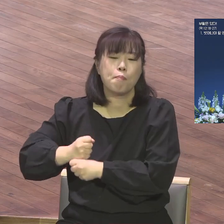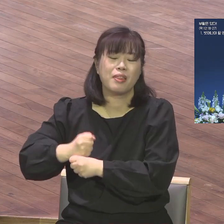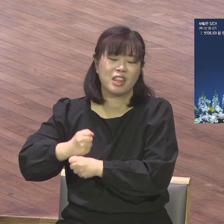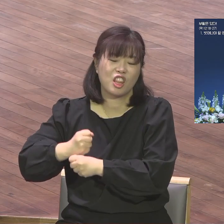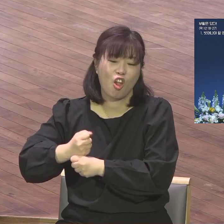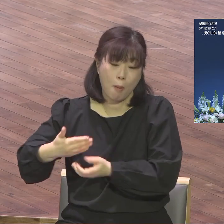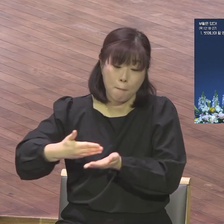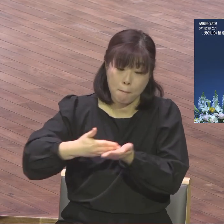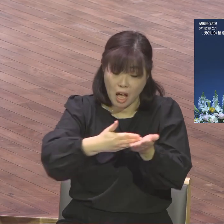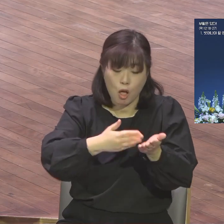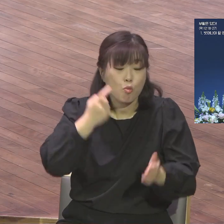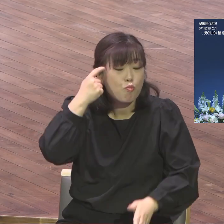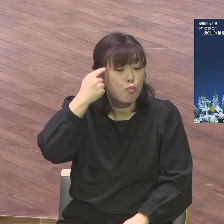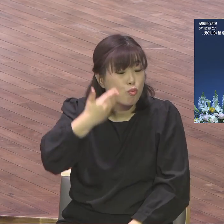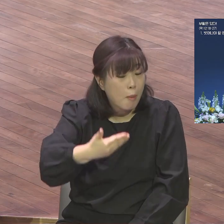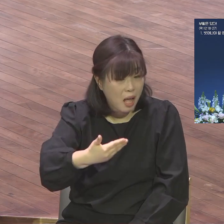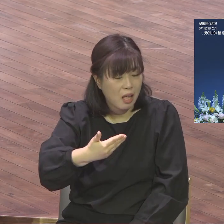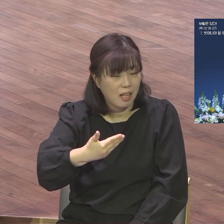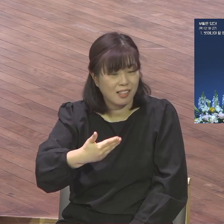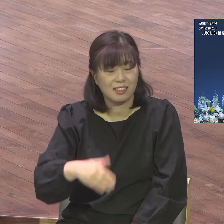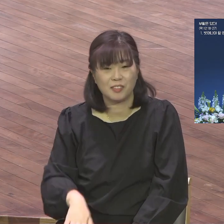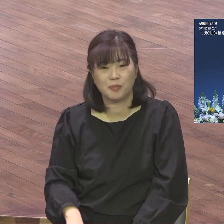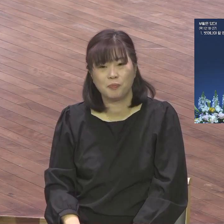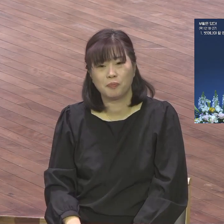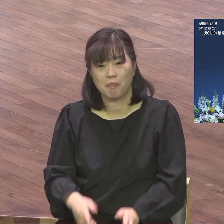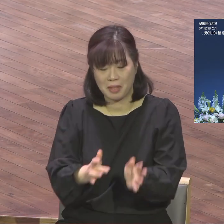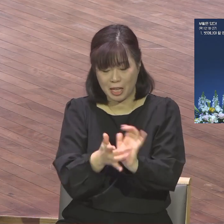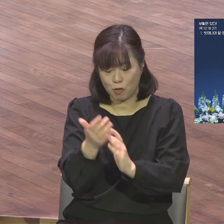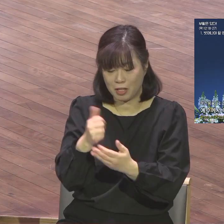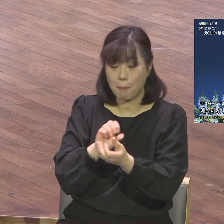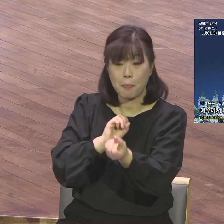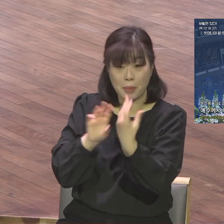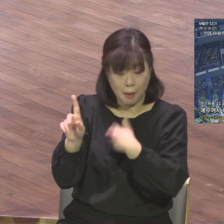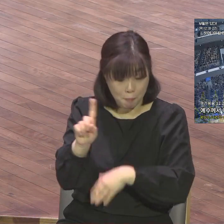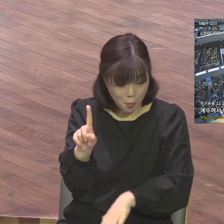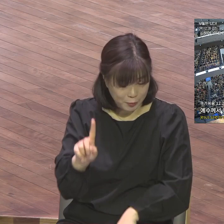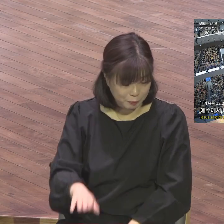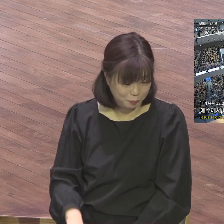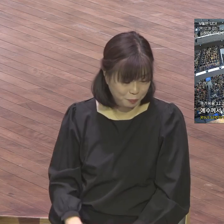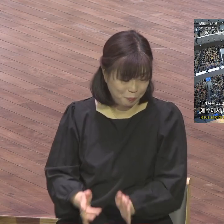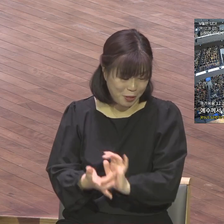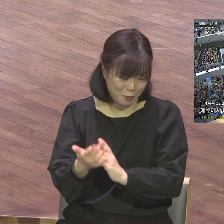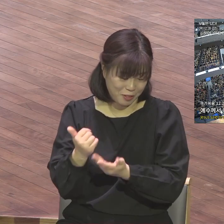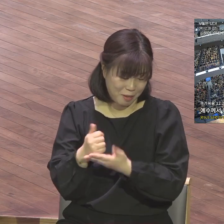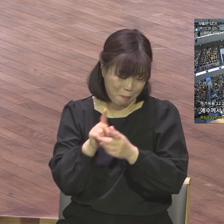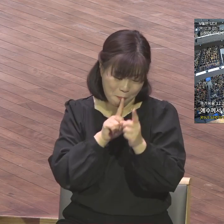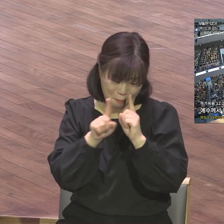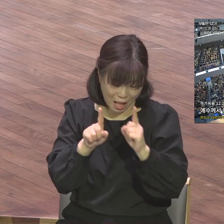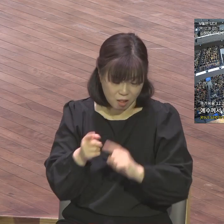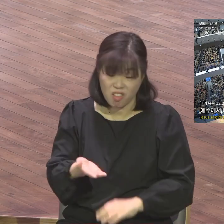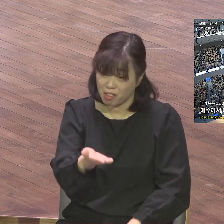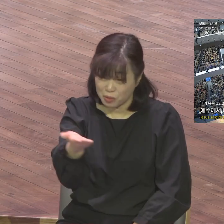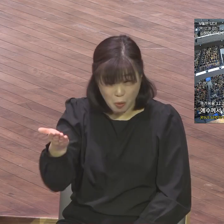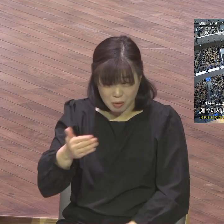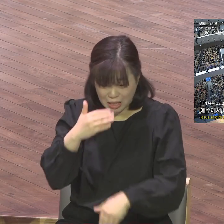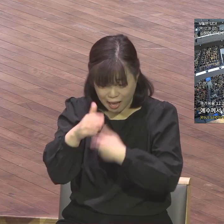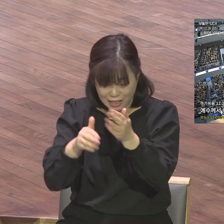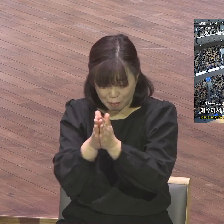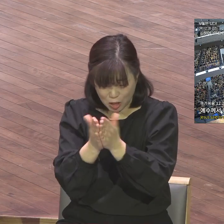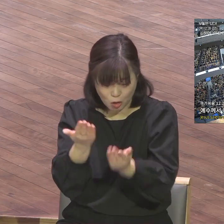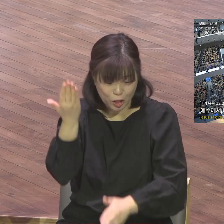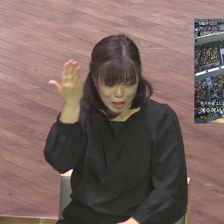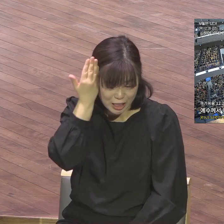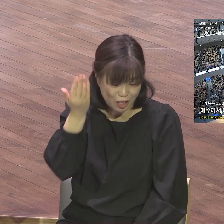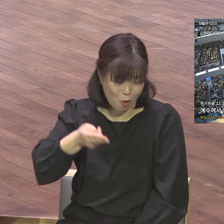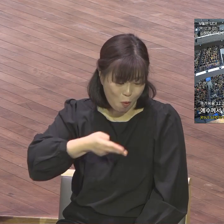이런 사두개인들의 의구적인 질문에 대해서 답변하신 24절입니다 예수께서 이르시되 너희가 성경도